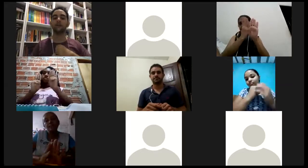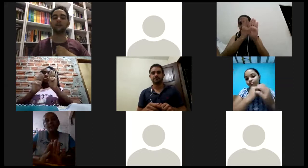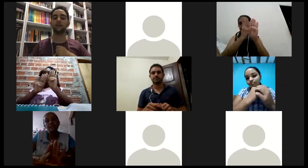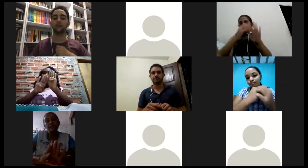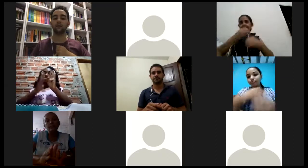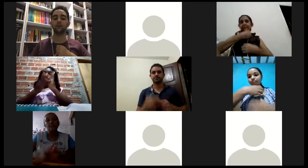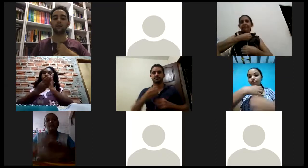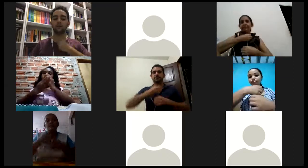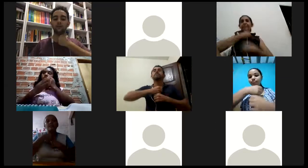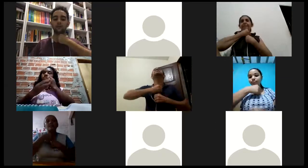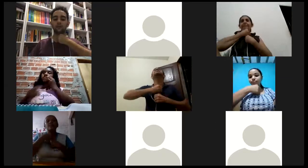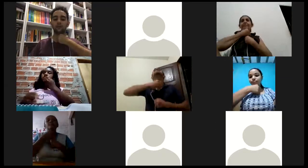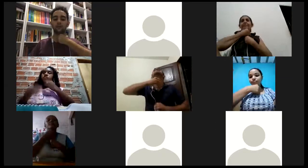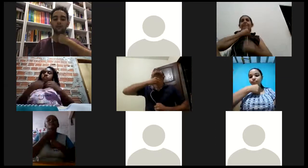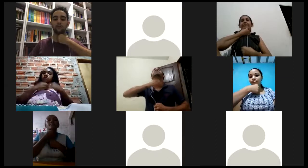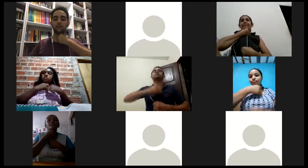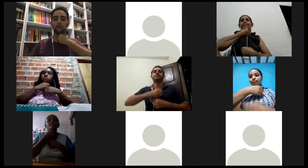Gravata.